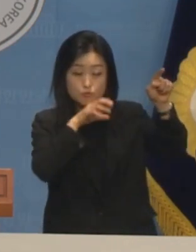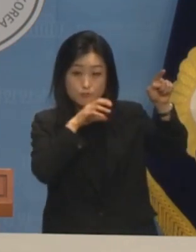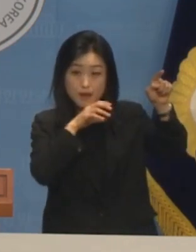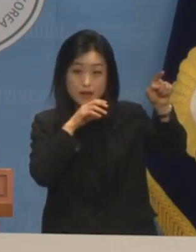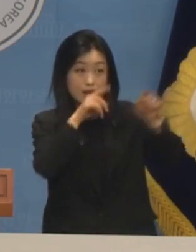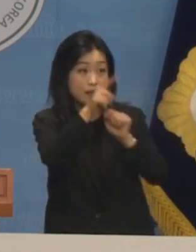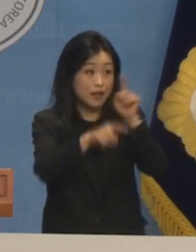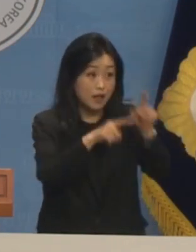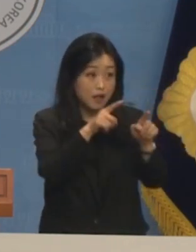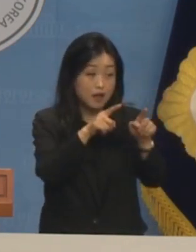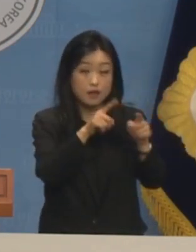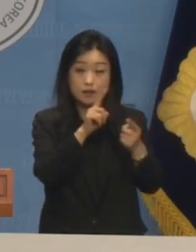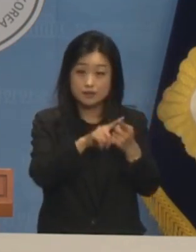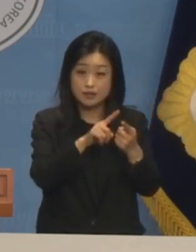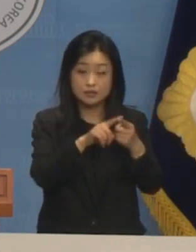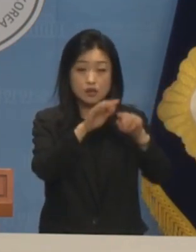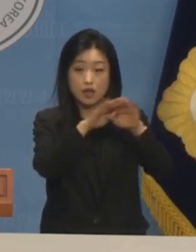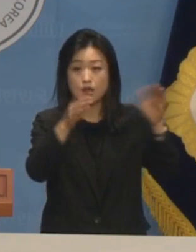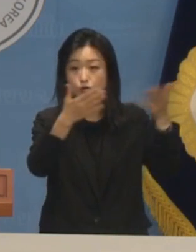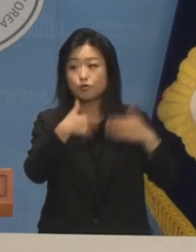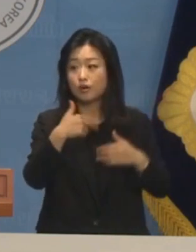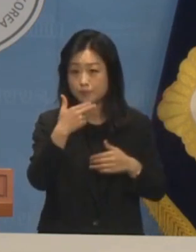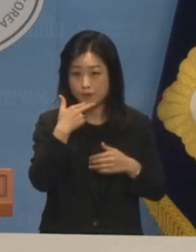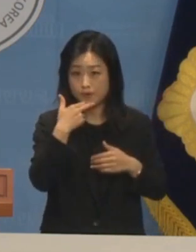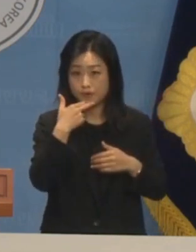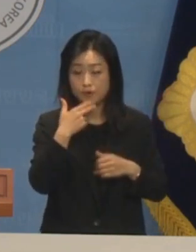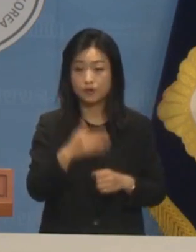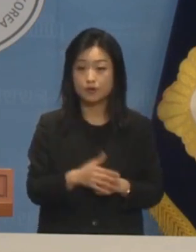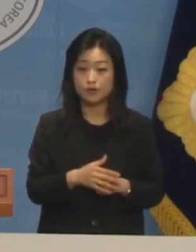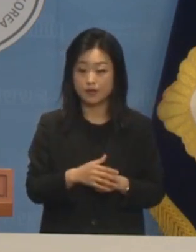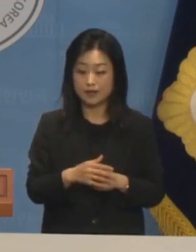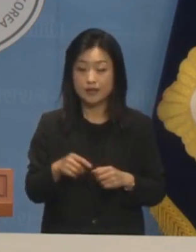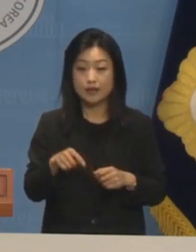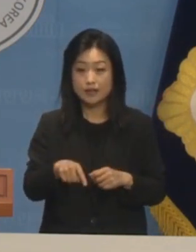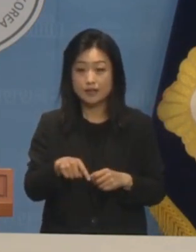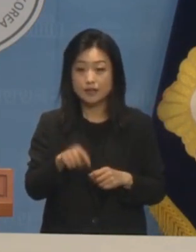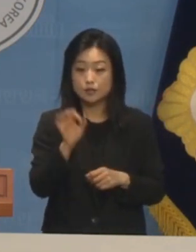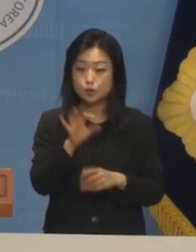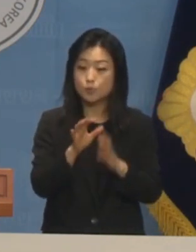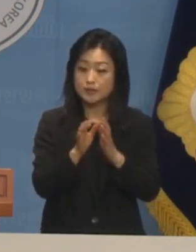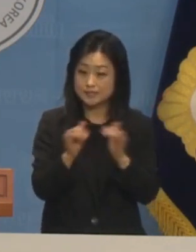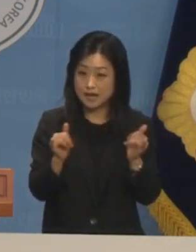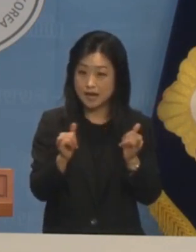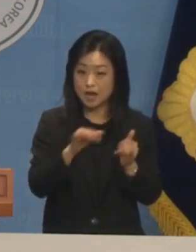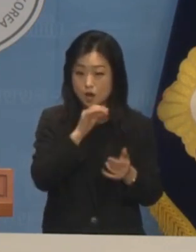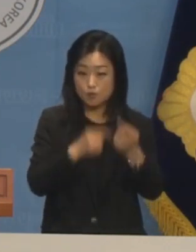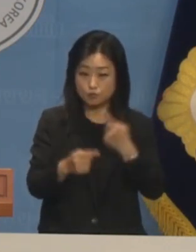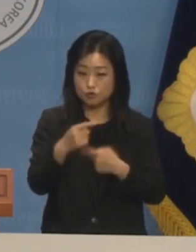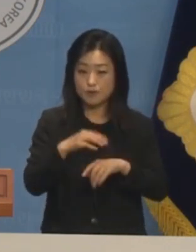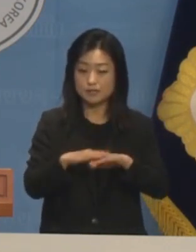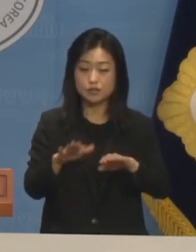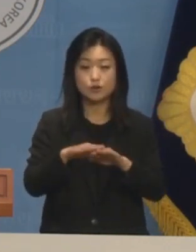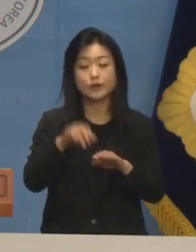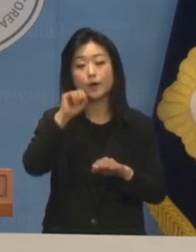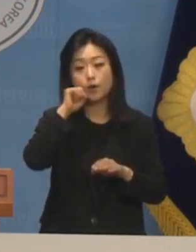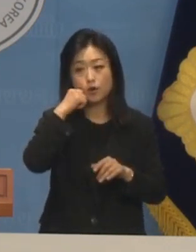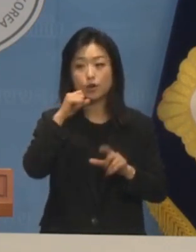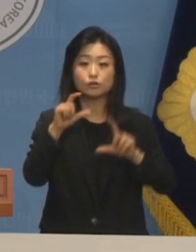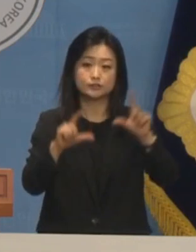프로세스가 업계의 표준이 되었기 때문으로 보입니다. 영세한 곳일수록 이러한 소비자 측면의 불만 처리는 더 열악할 수밖에